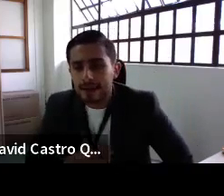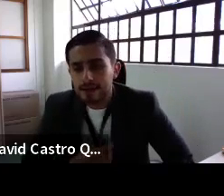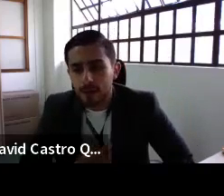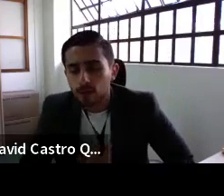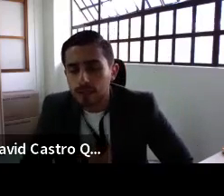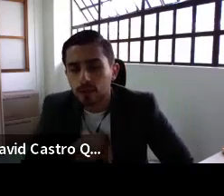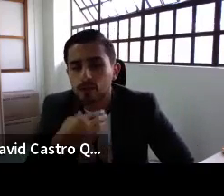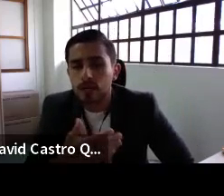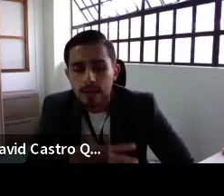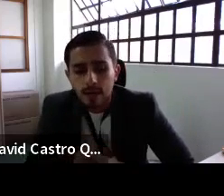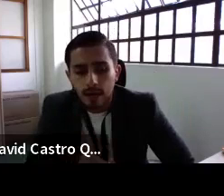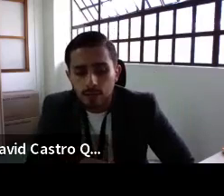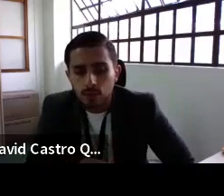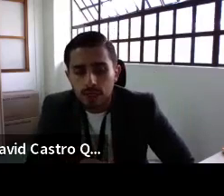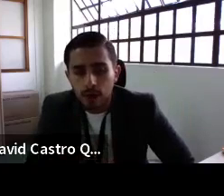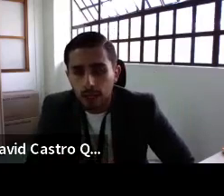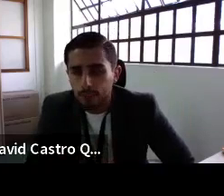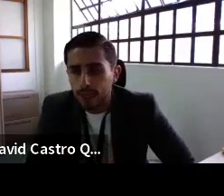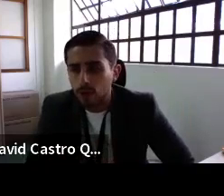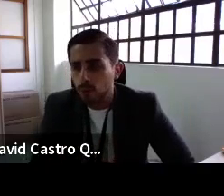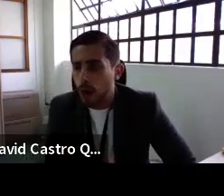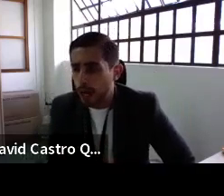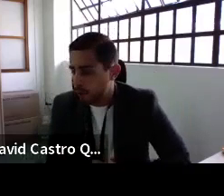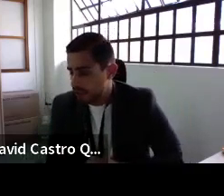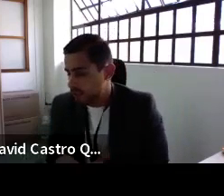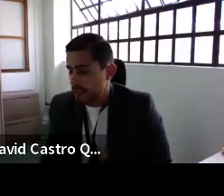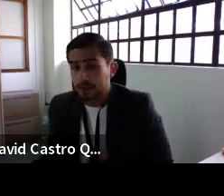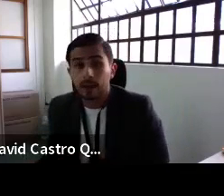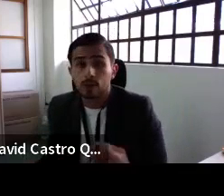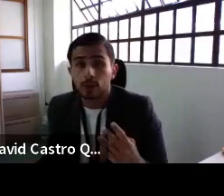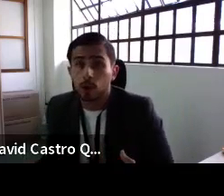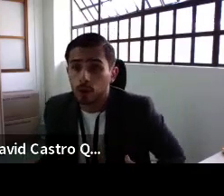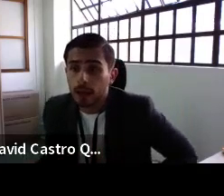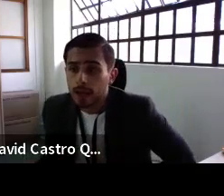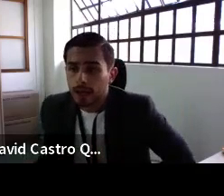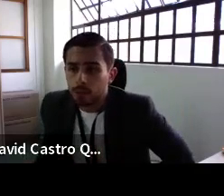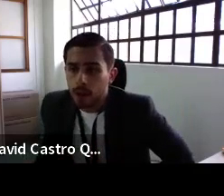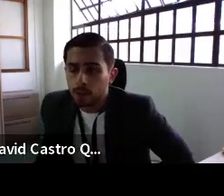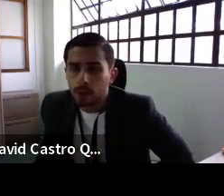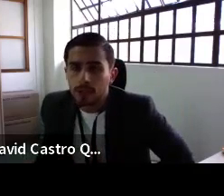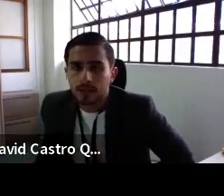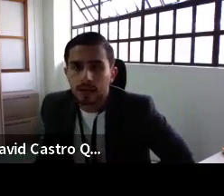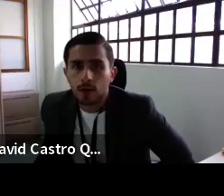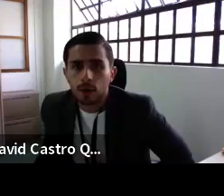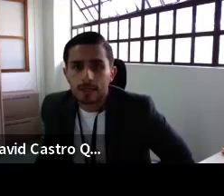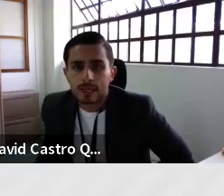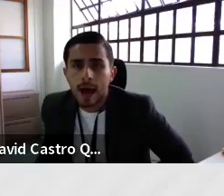estas preguntas, entonces es muy chévere ver cómo ha ido creciendo la estrategia y sobre todo lo que le pueda aportar una estrategia como estas a